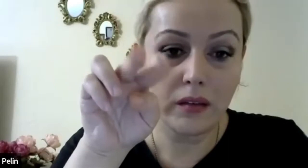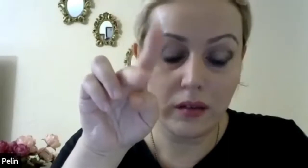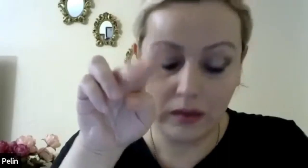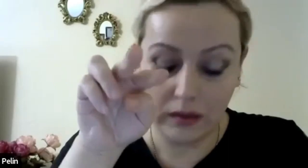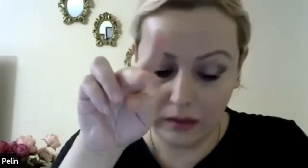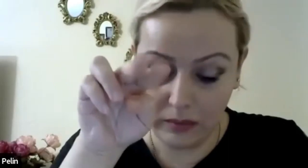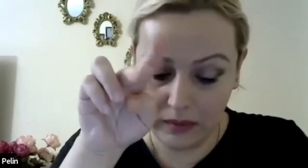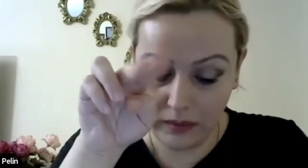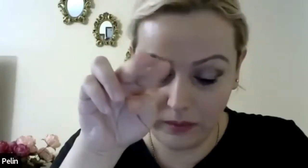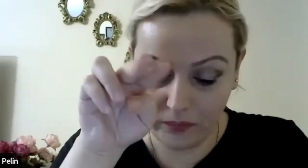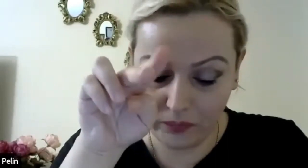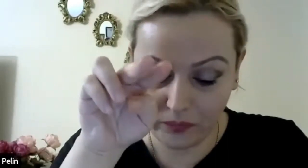gibi.